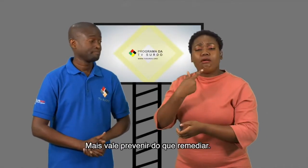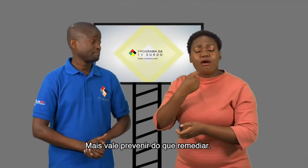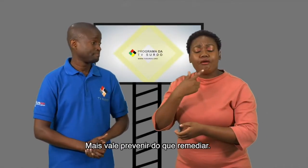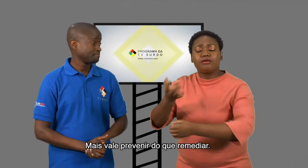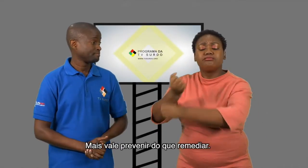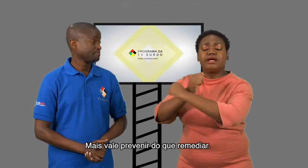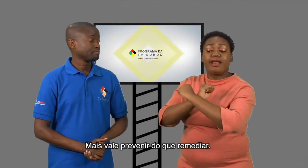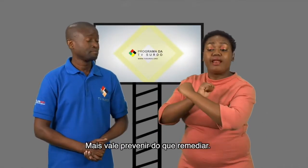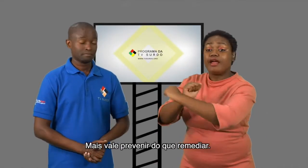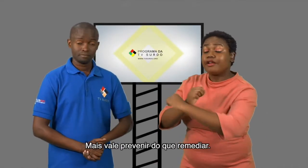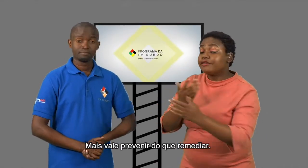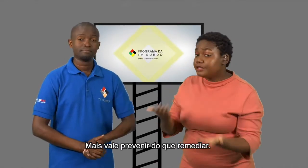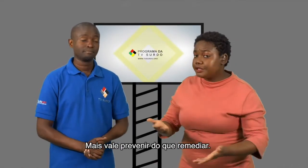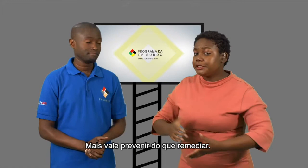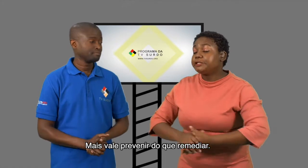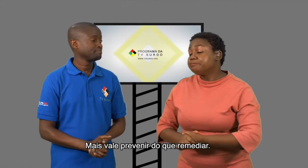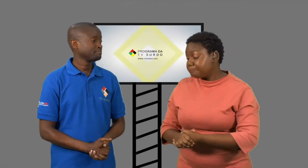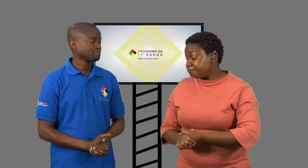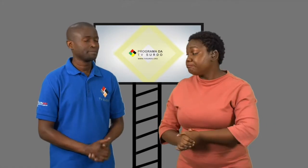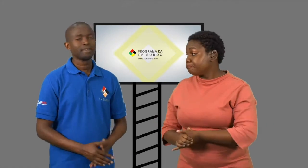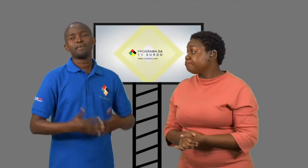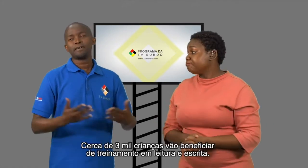Mais vale prevenir do que remediar.